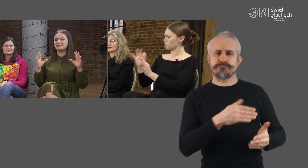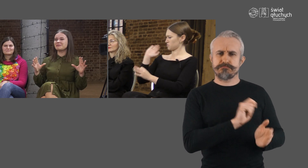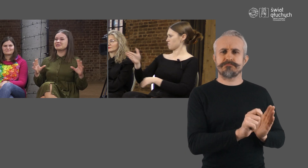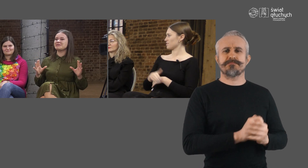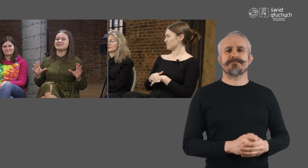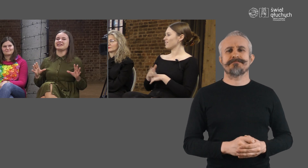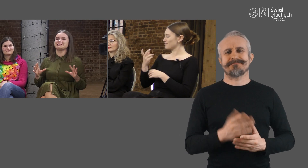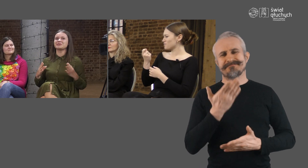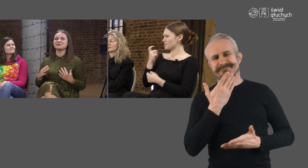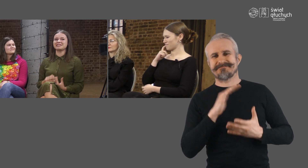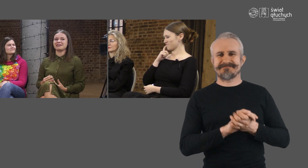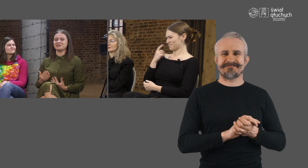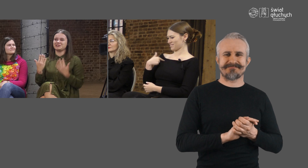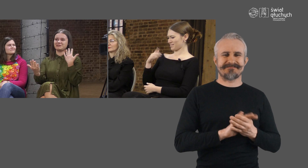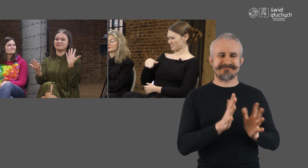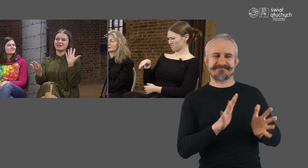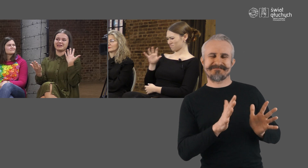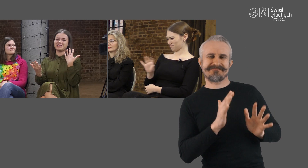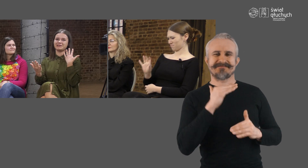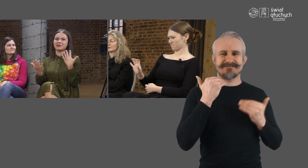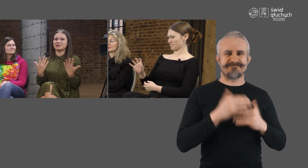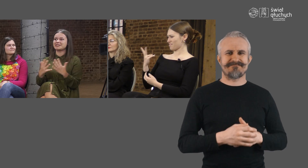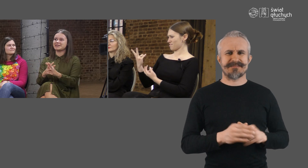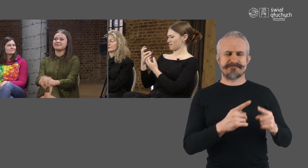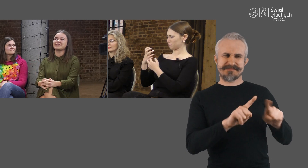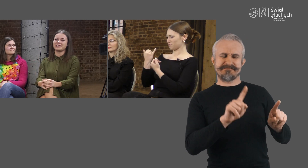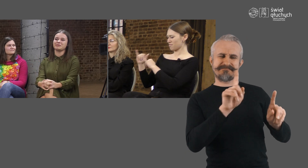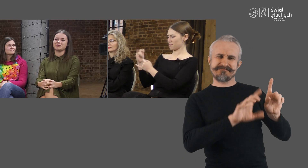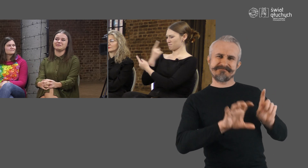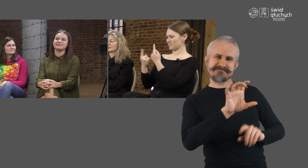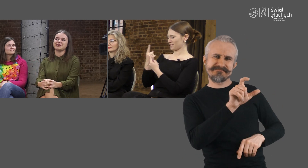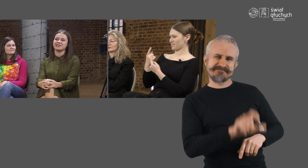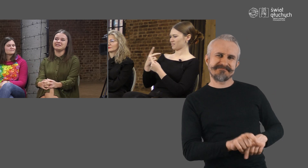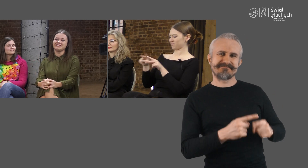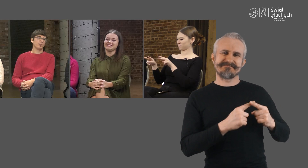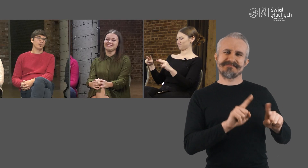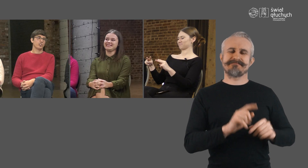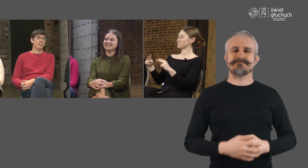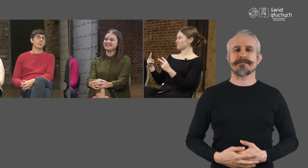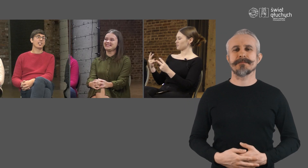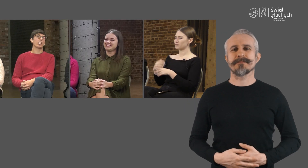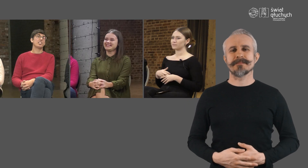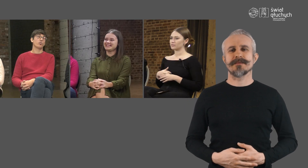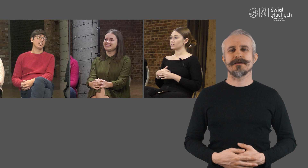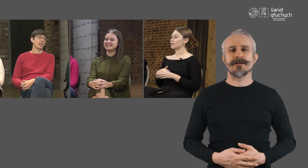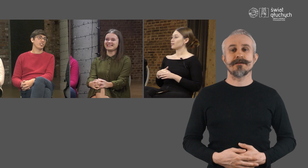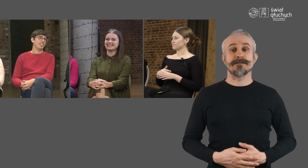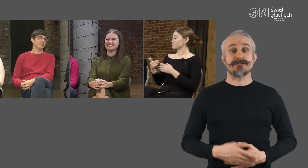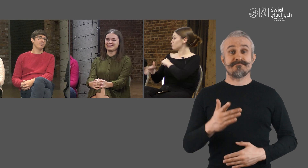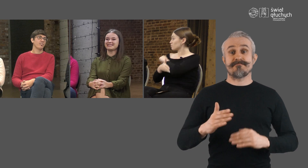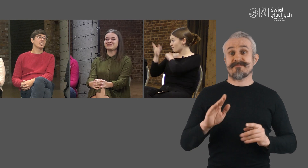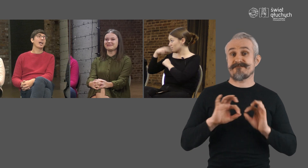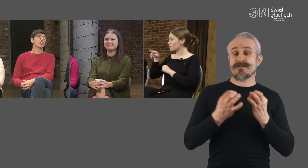Także to było śmieszne z punktu dziecka widzieć 2 różne perspektywy z tego punktu. Także... Czyli wsparcie rodziców jest